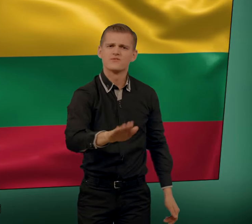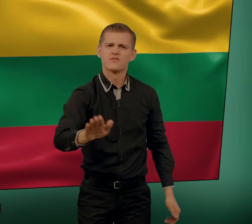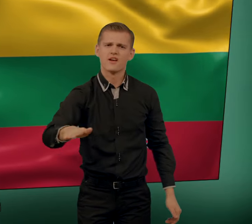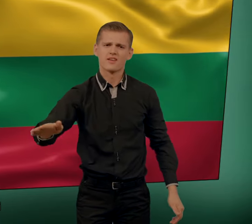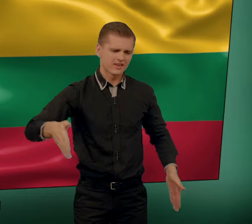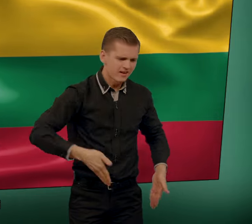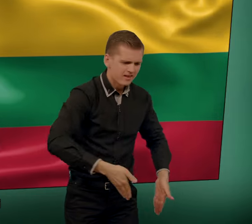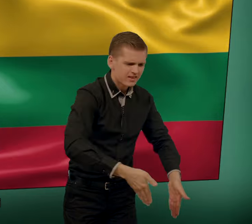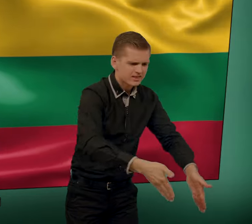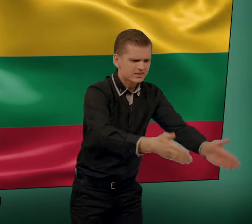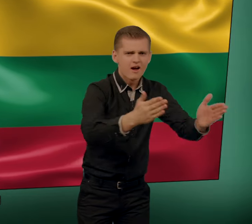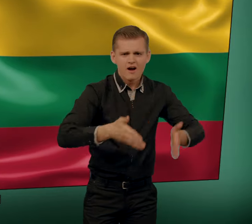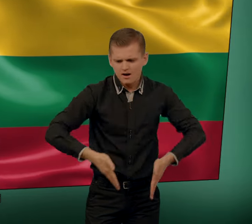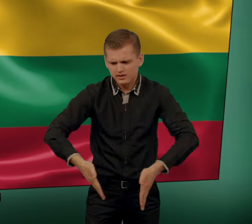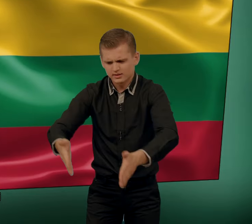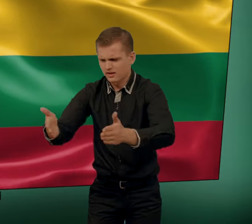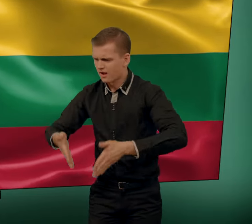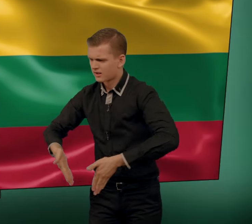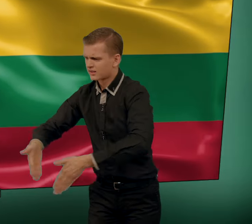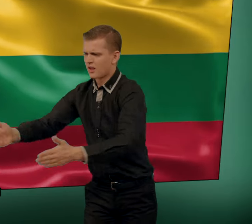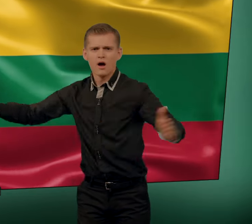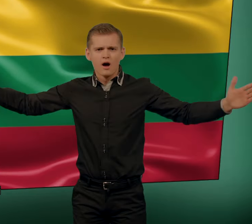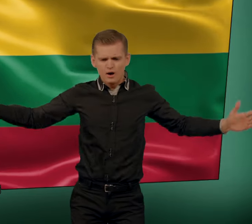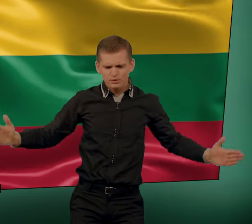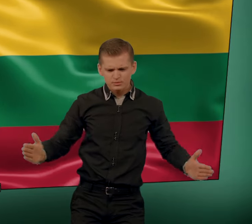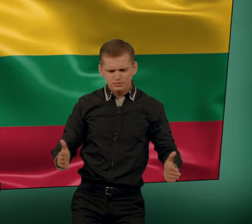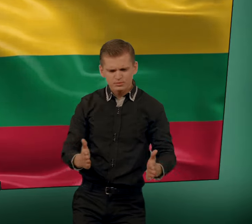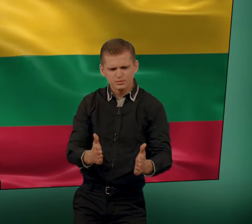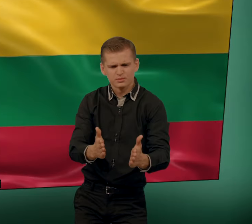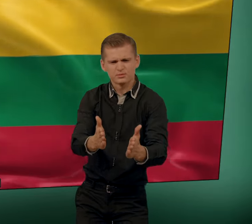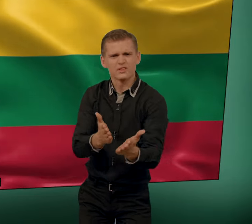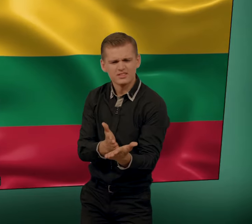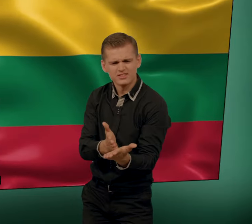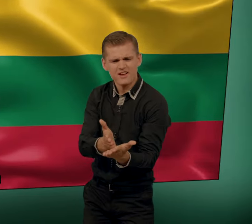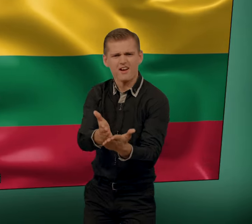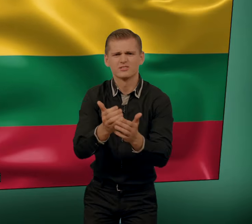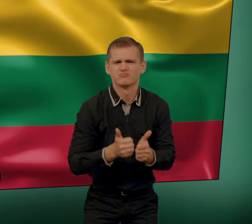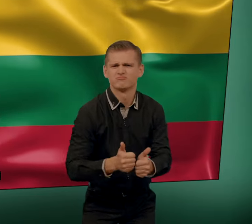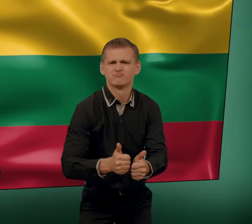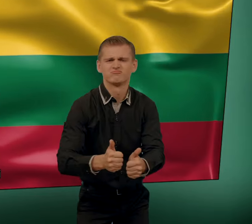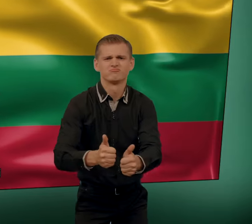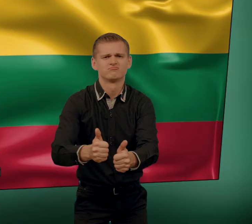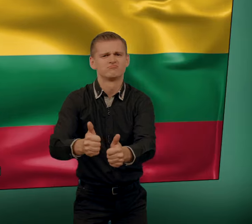kėpinią mūsų Tukin